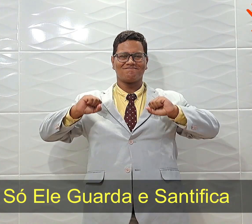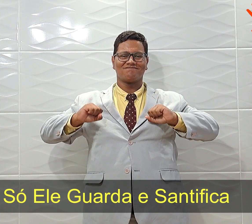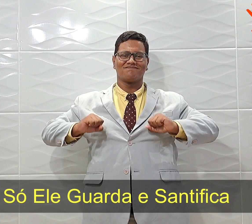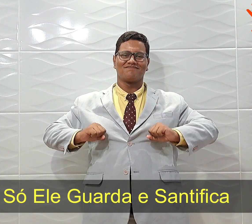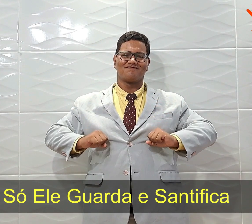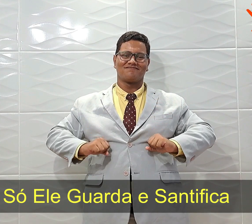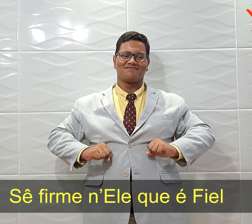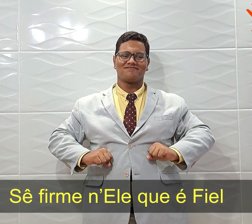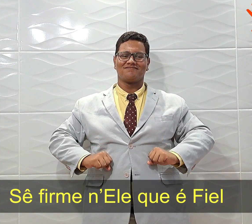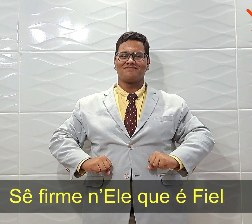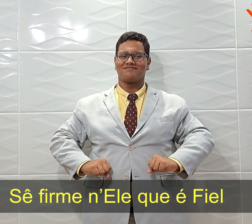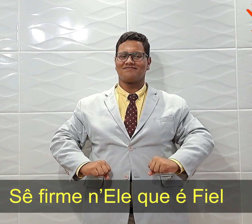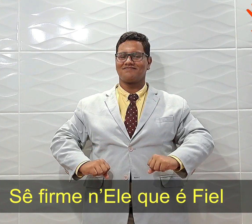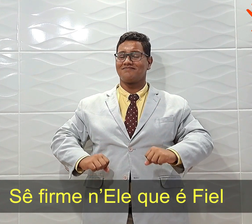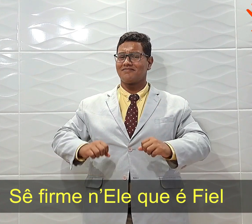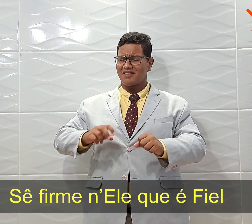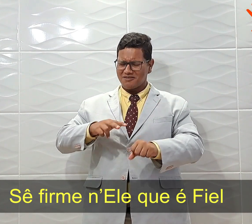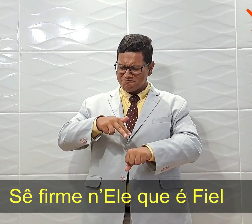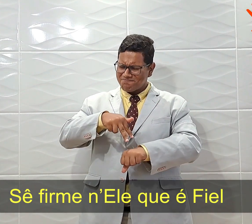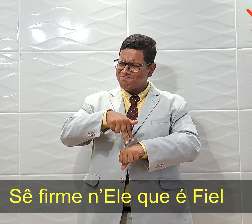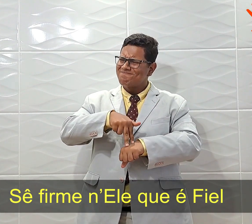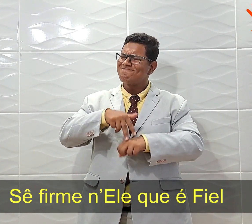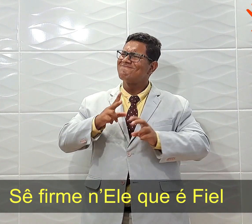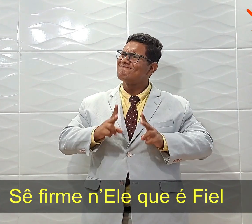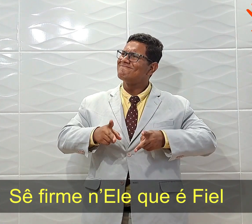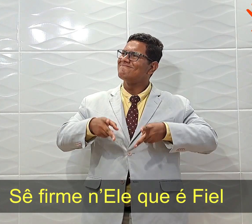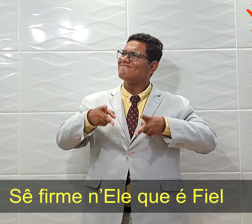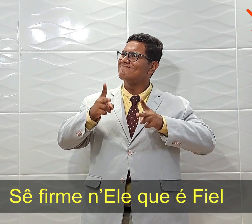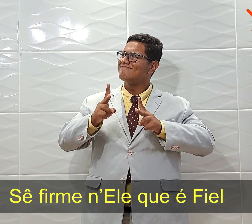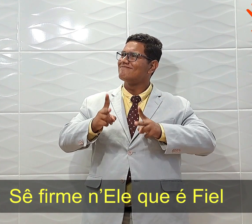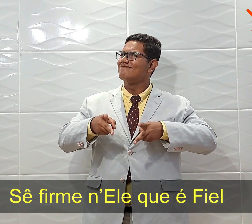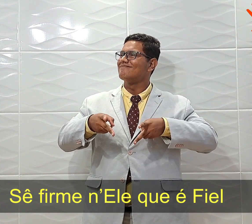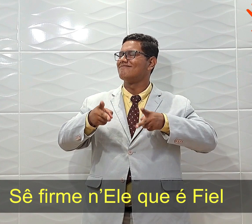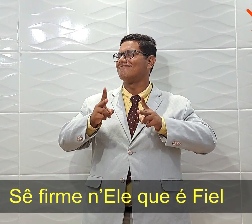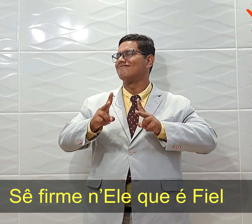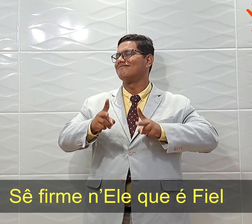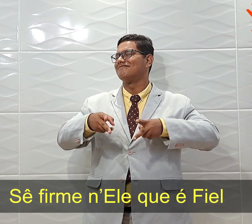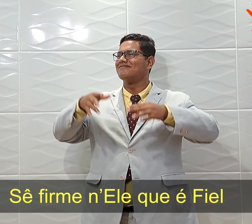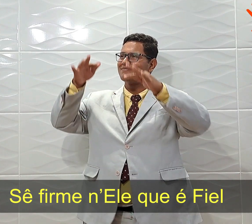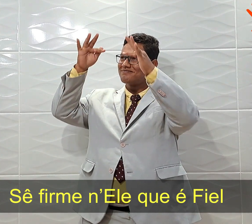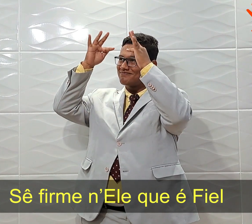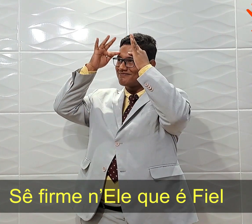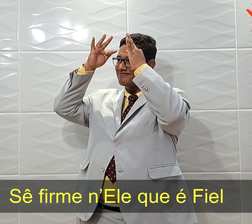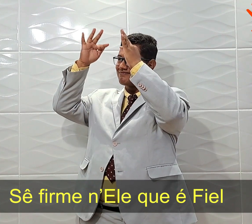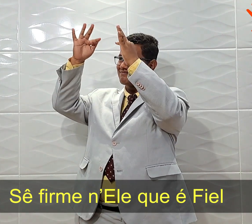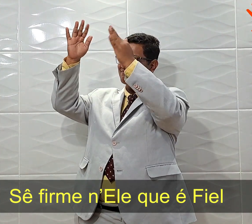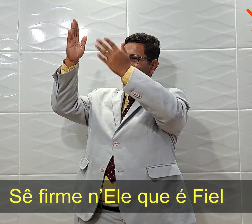Ser firme nele, que é fiel